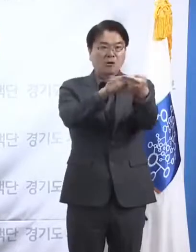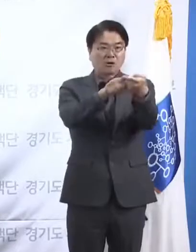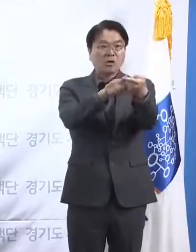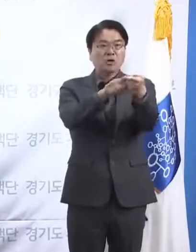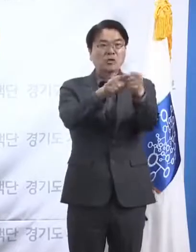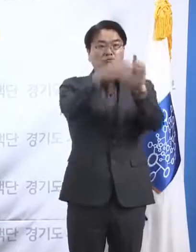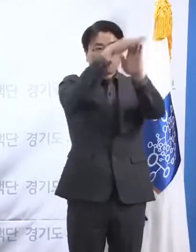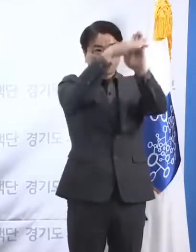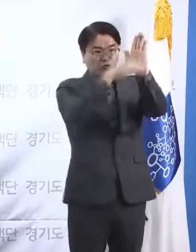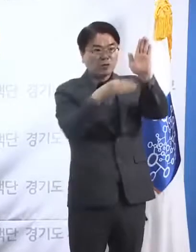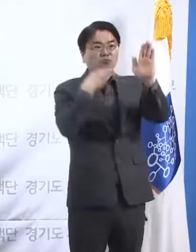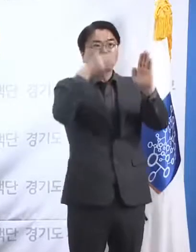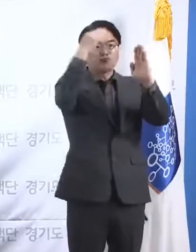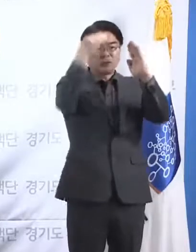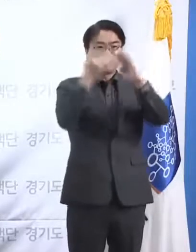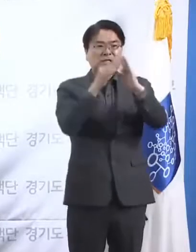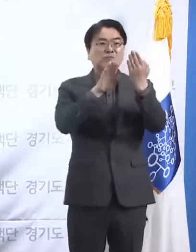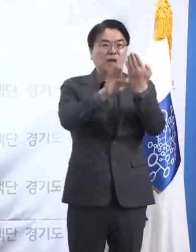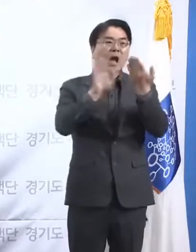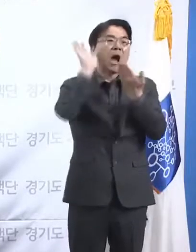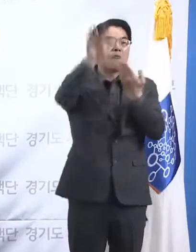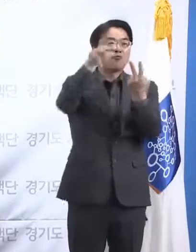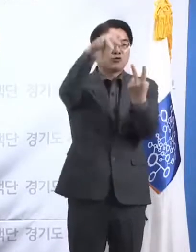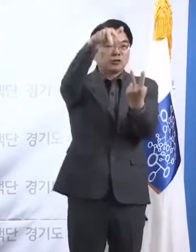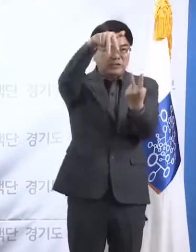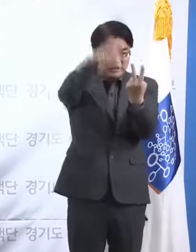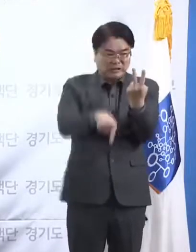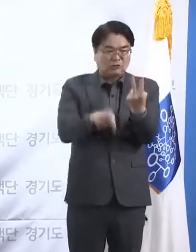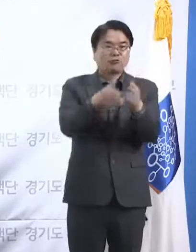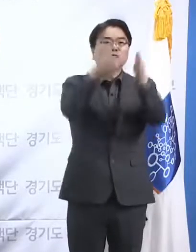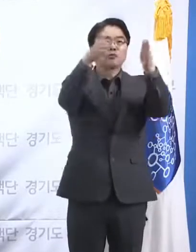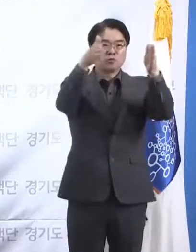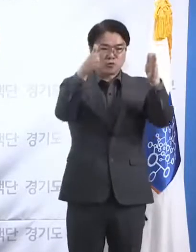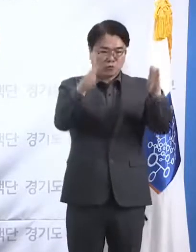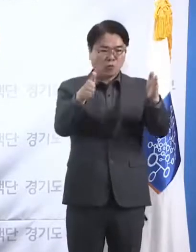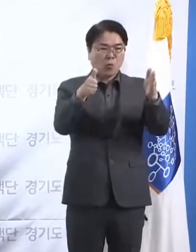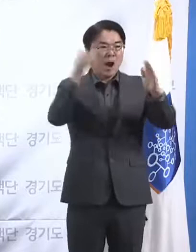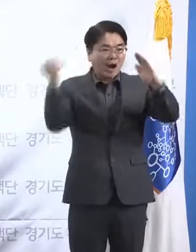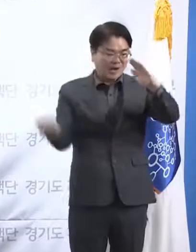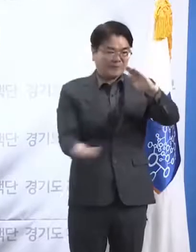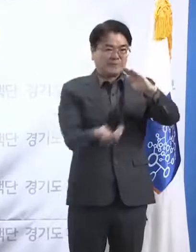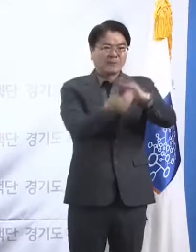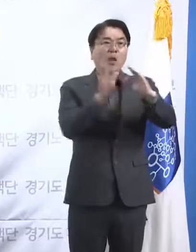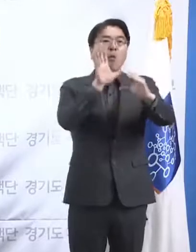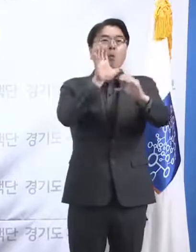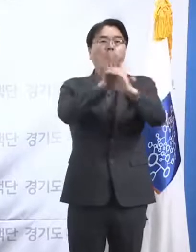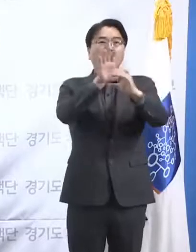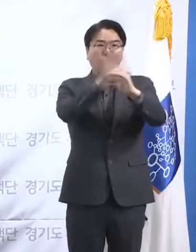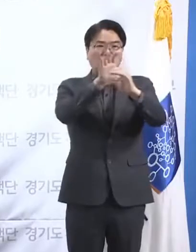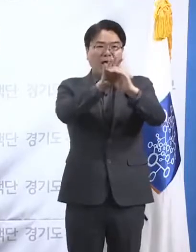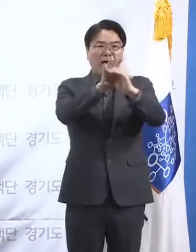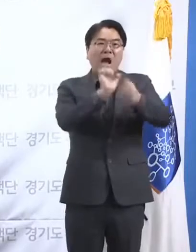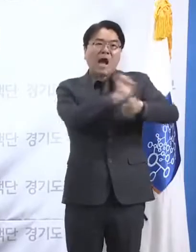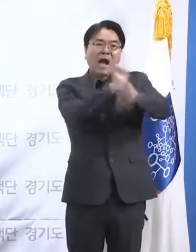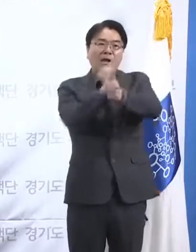출입일에 다음 날부터 최대 2주간을 한도로 코로나19 감염 조사를